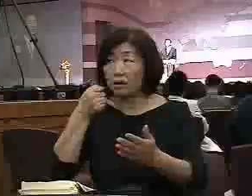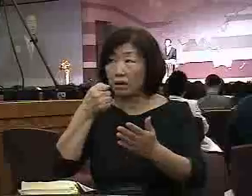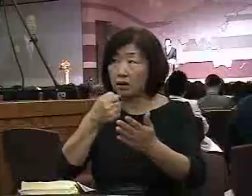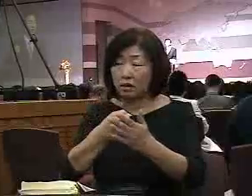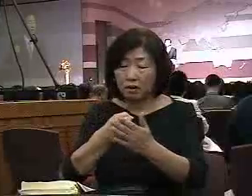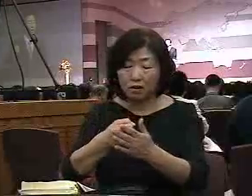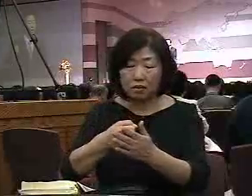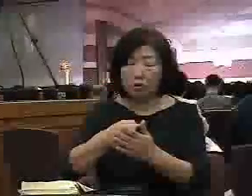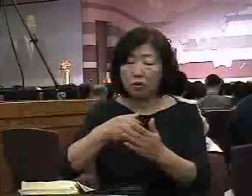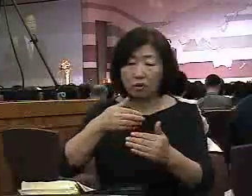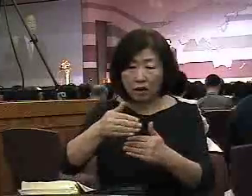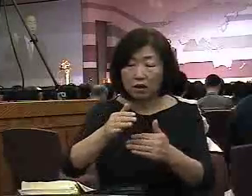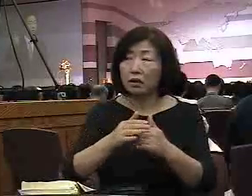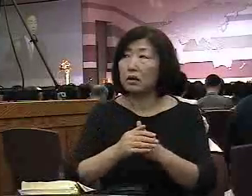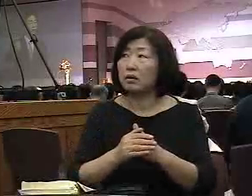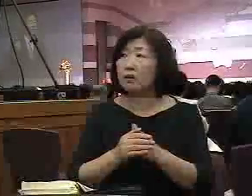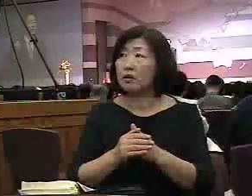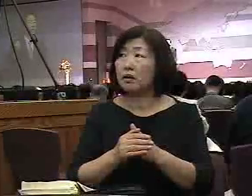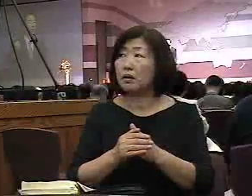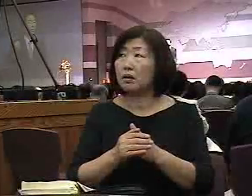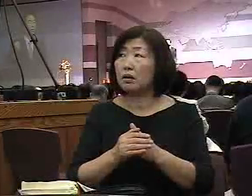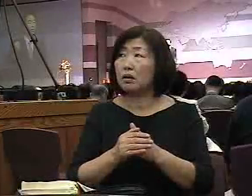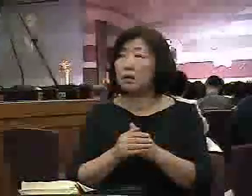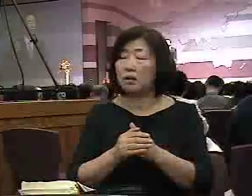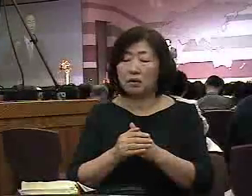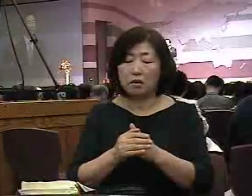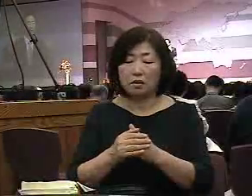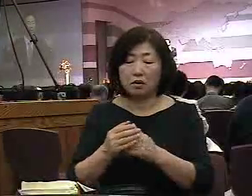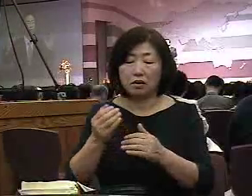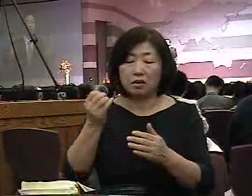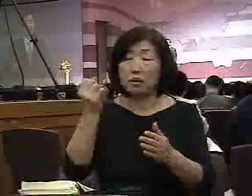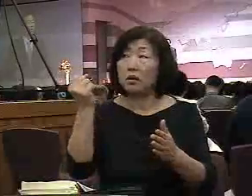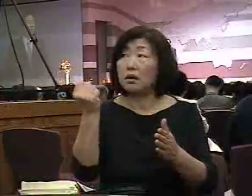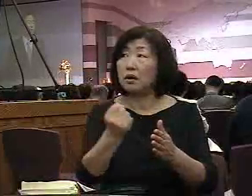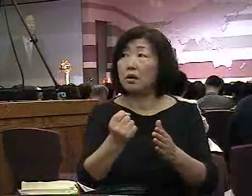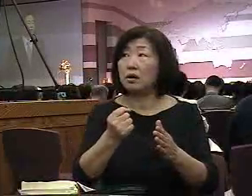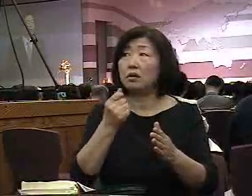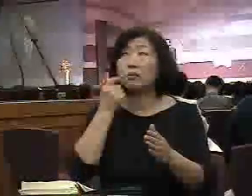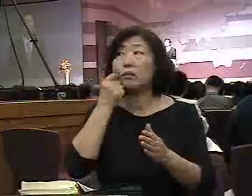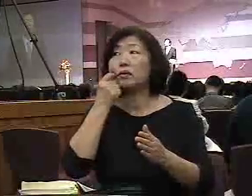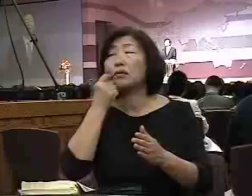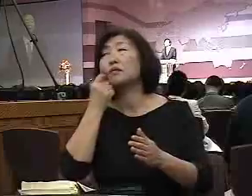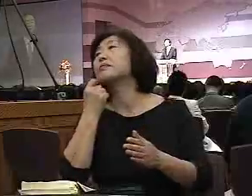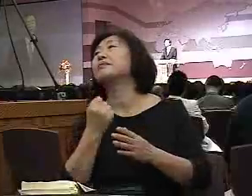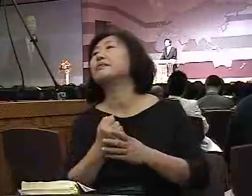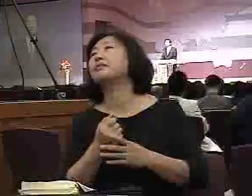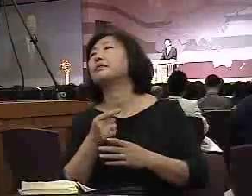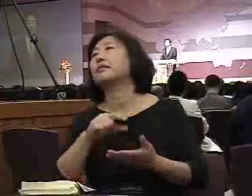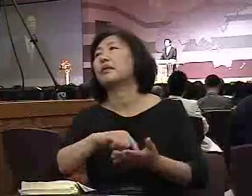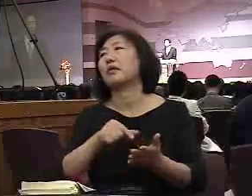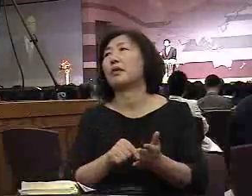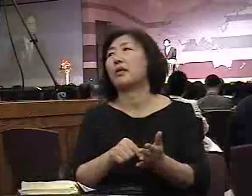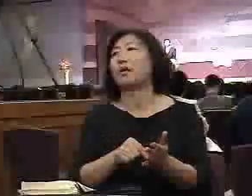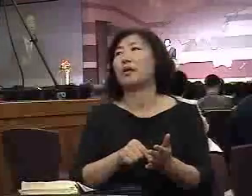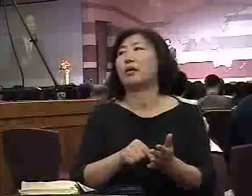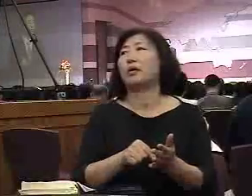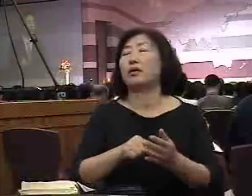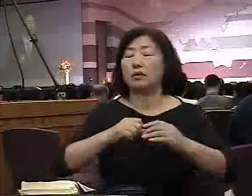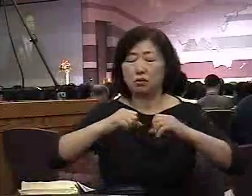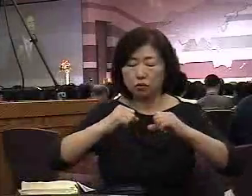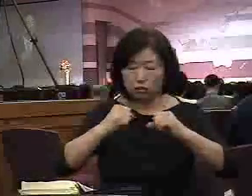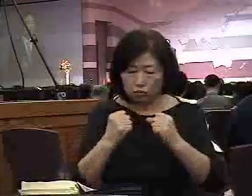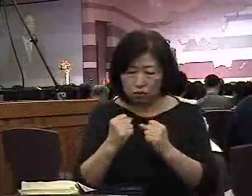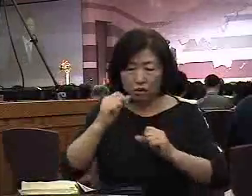이렇게 내려가니까 찔러버리면 어떡해요. 그러니까 하나님이 급하셔서 부르시죠. 그 정도로 아브라함이 순종의